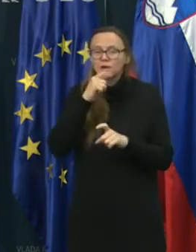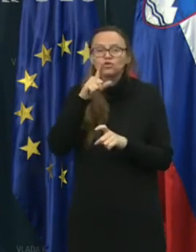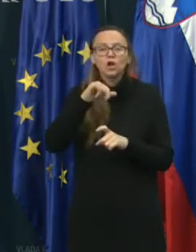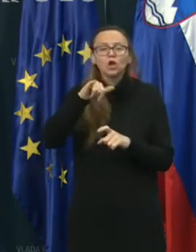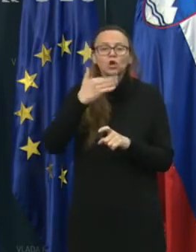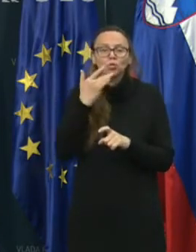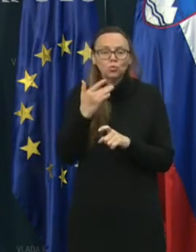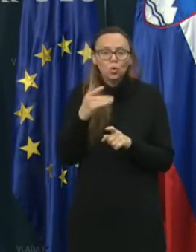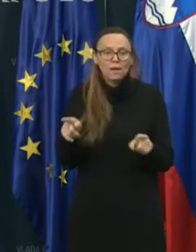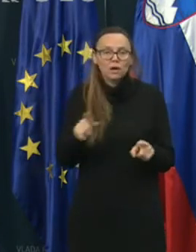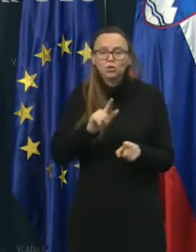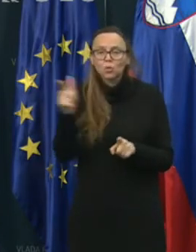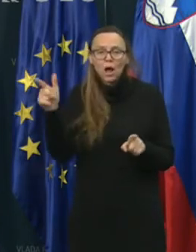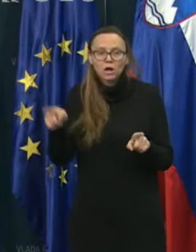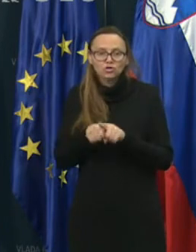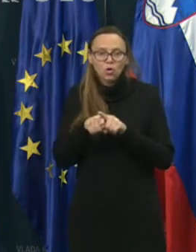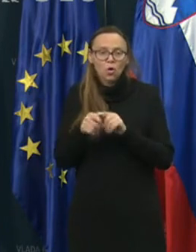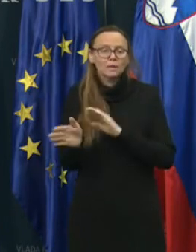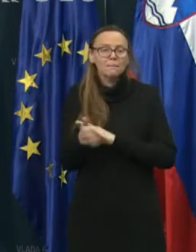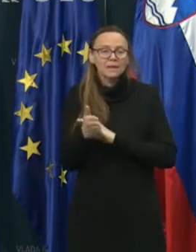in Šmarju pri Jelšah.